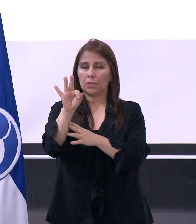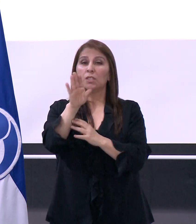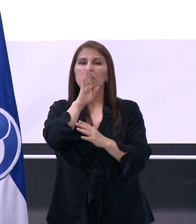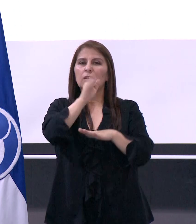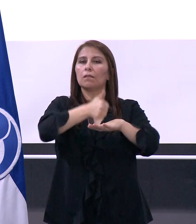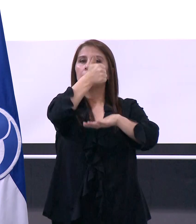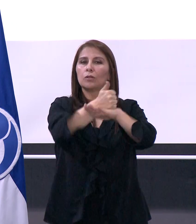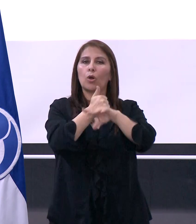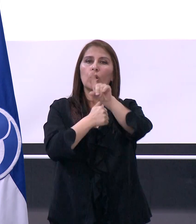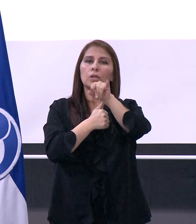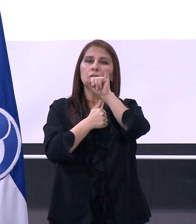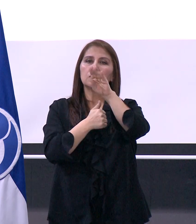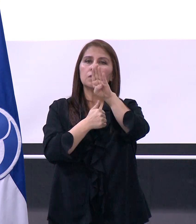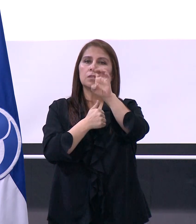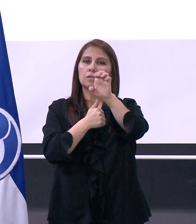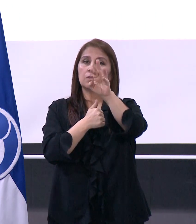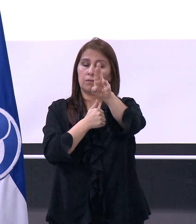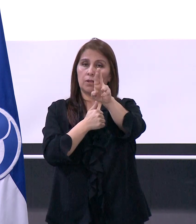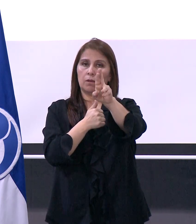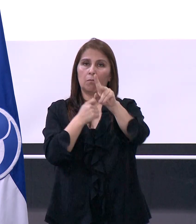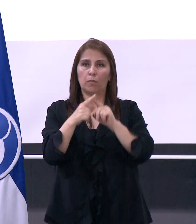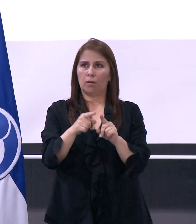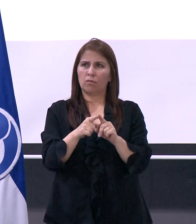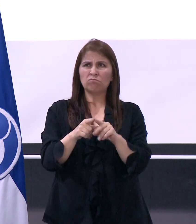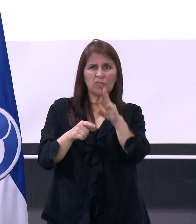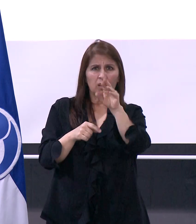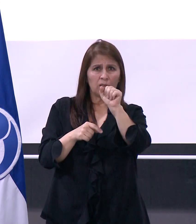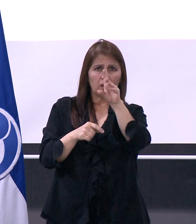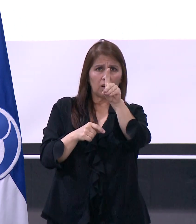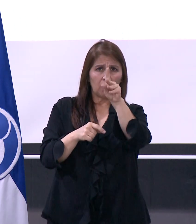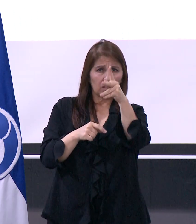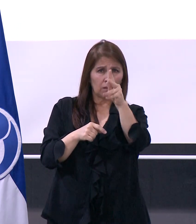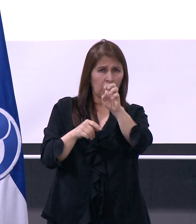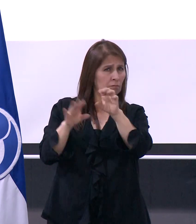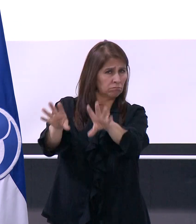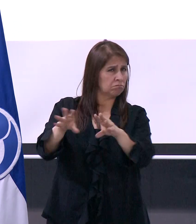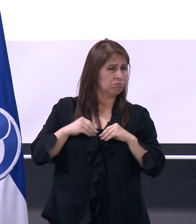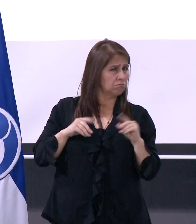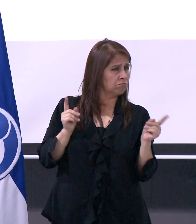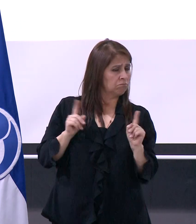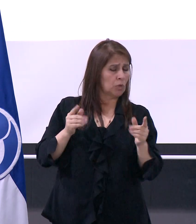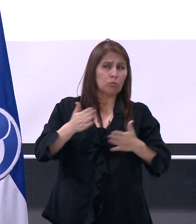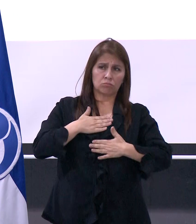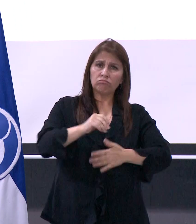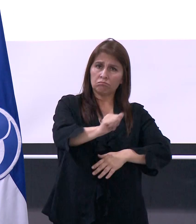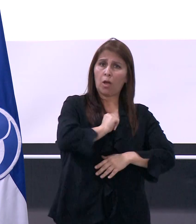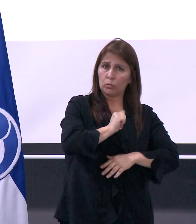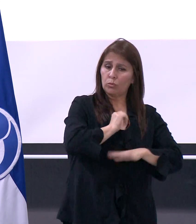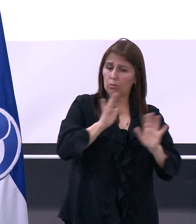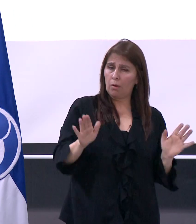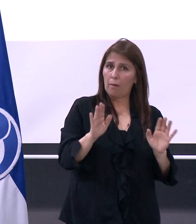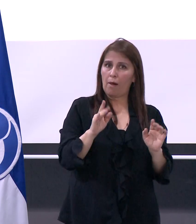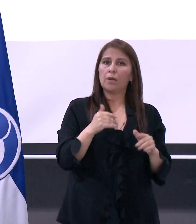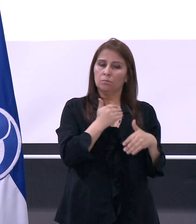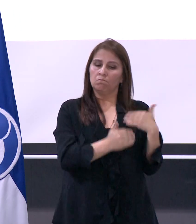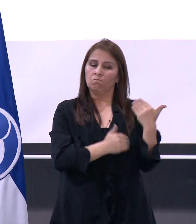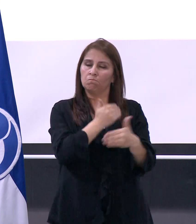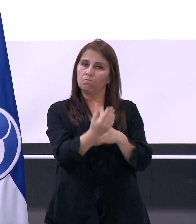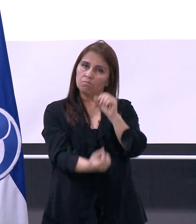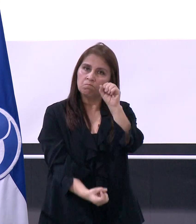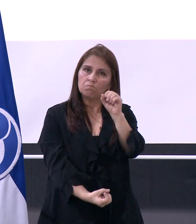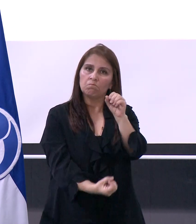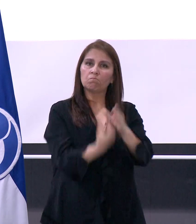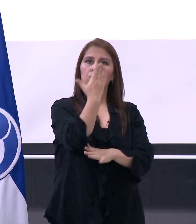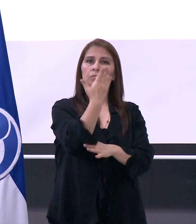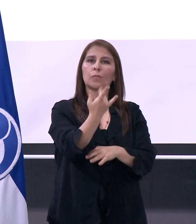pero esta modalidad no le aceptó rap que y siguió insistiendo en su autonomía hasta que se creó la universidad pedagógica